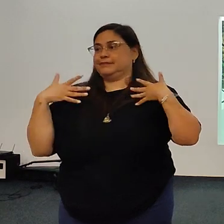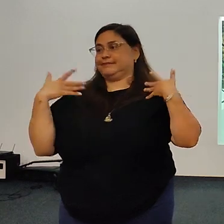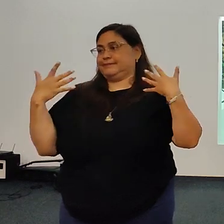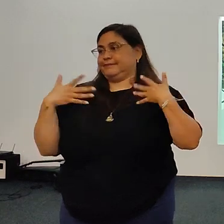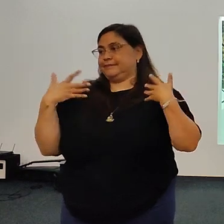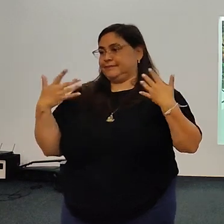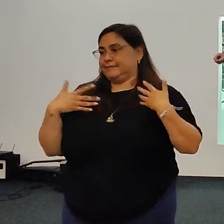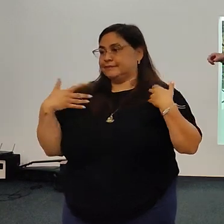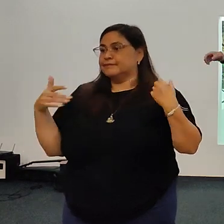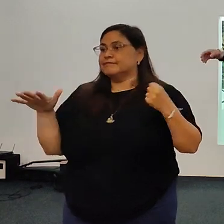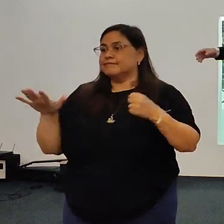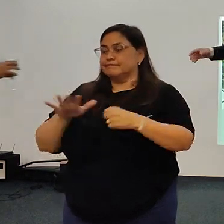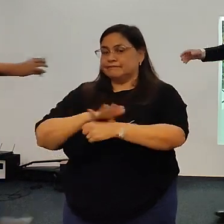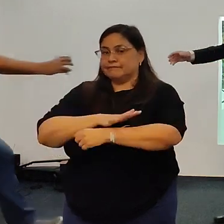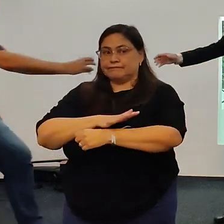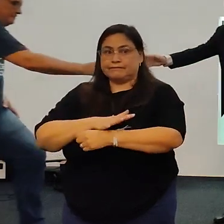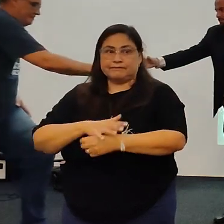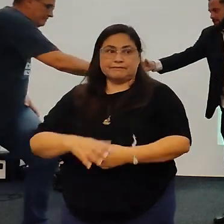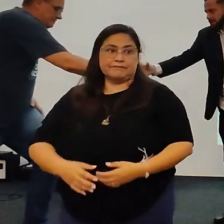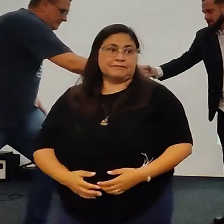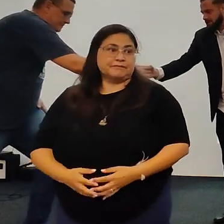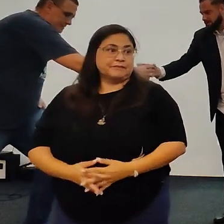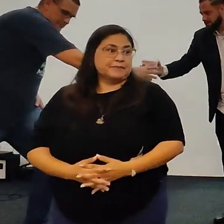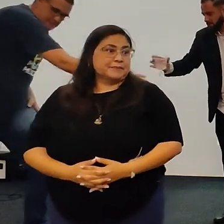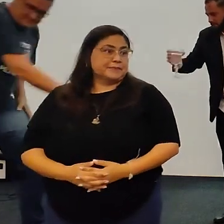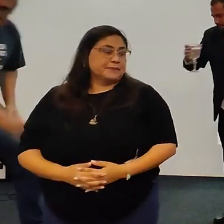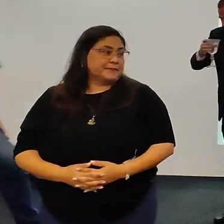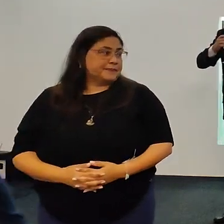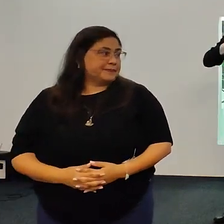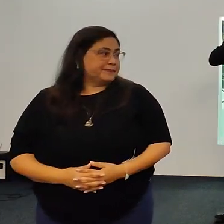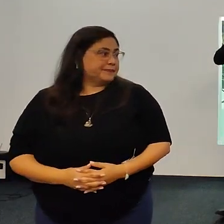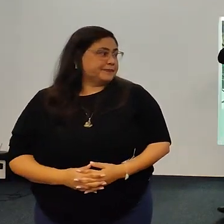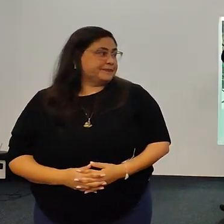alegria seja completa. Obrigado.